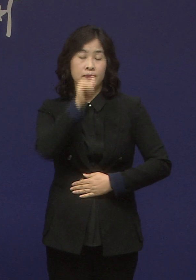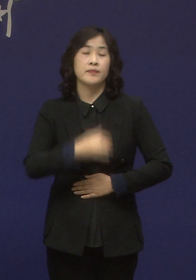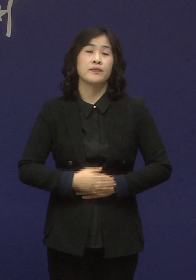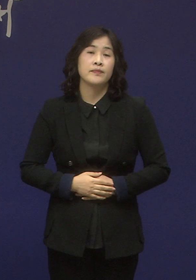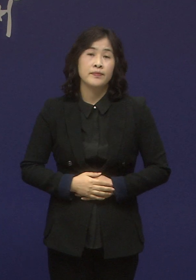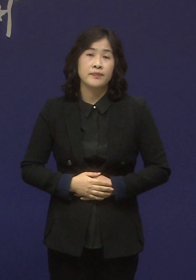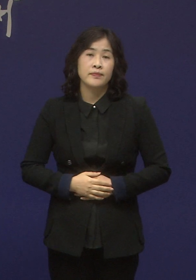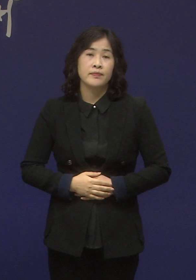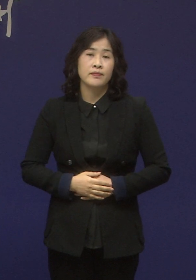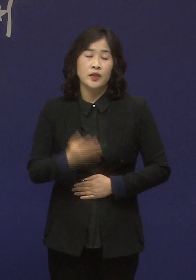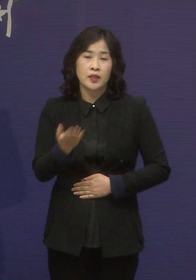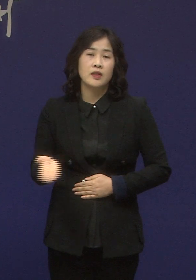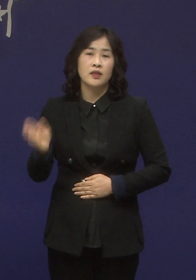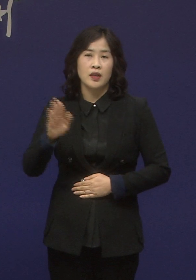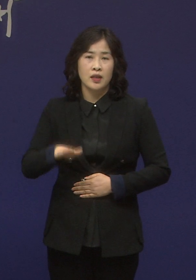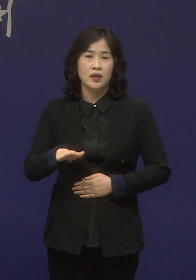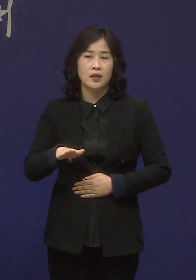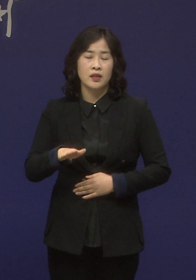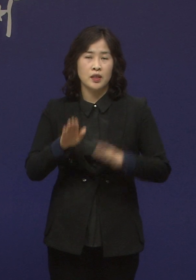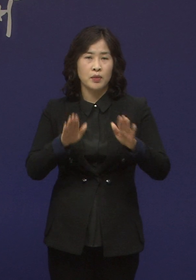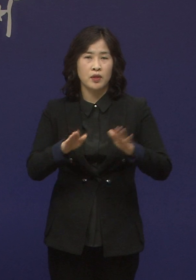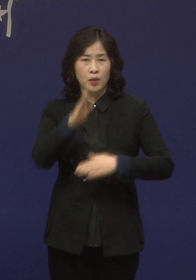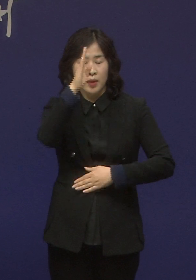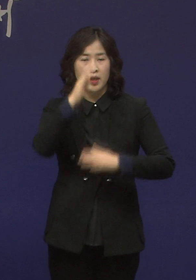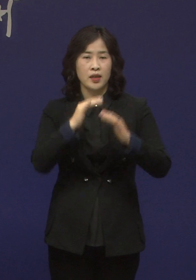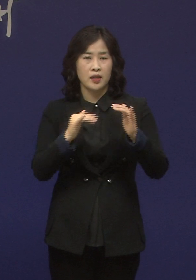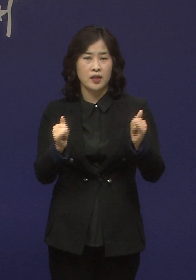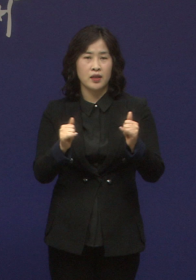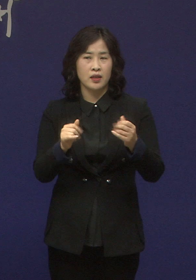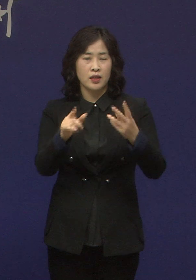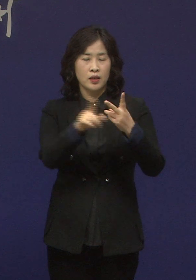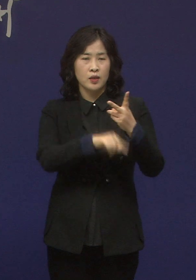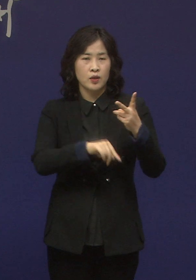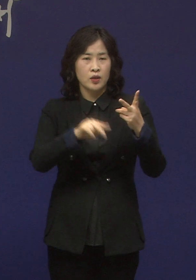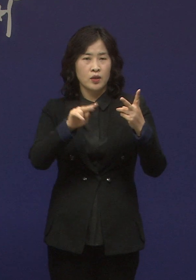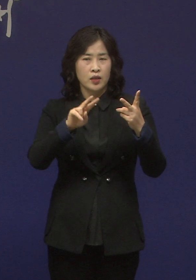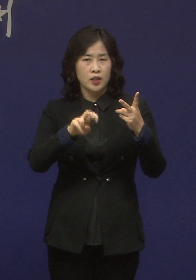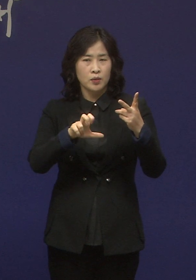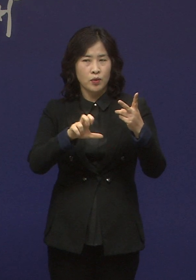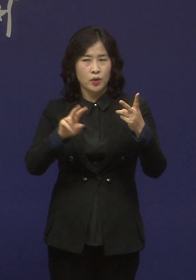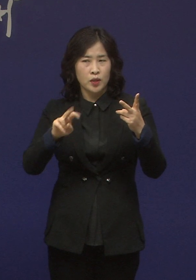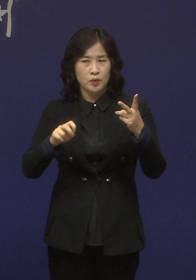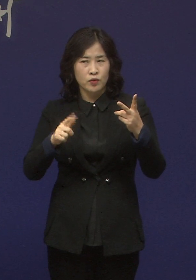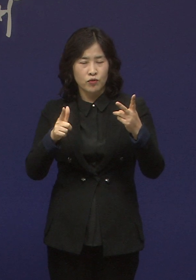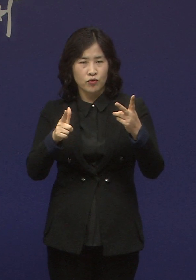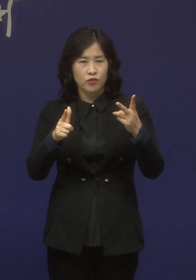있었습니다. 그러나 근본 확진자가 25일부터